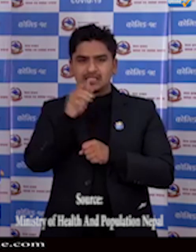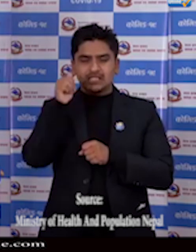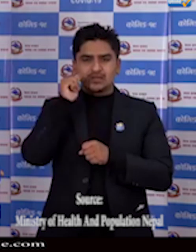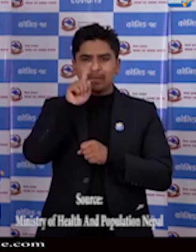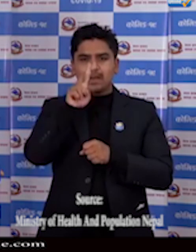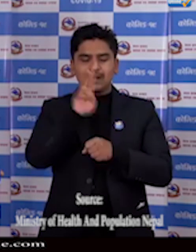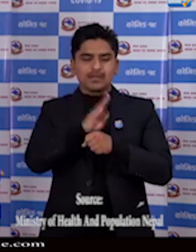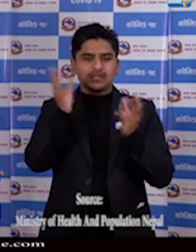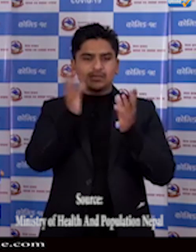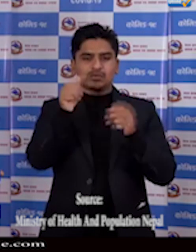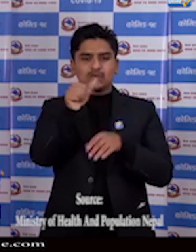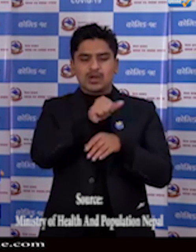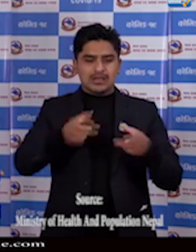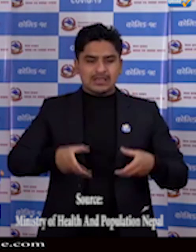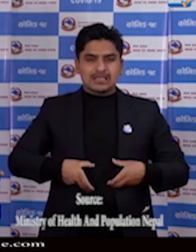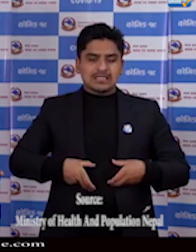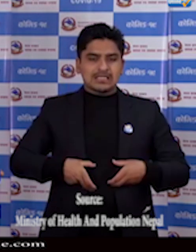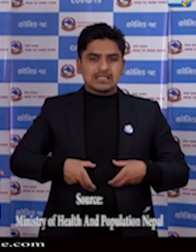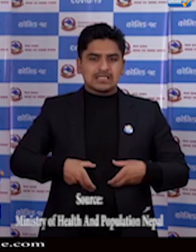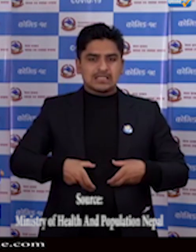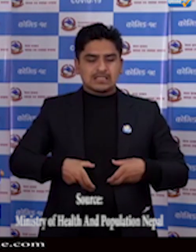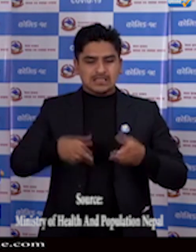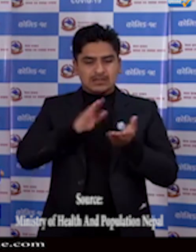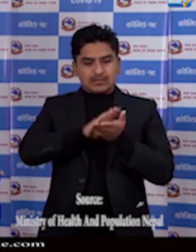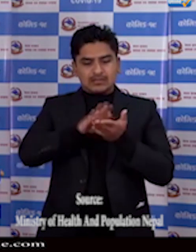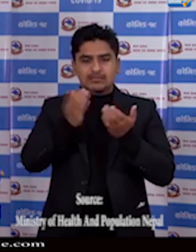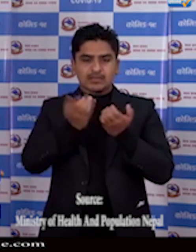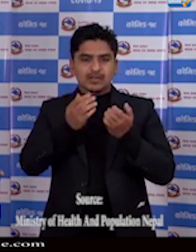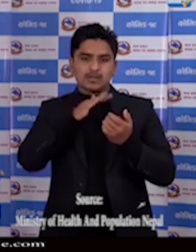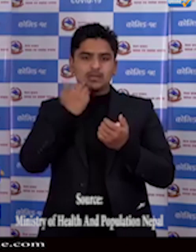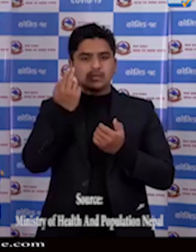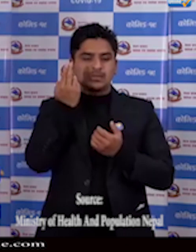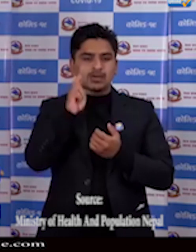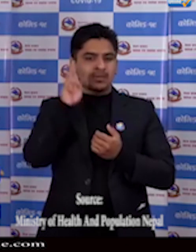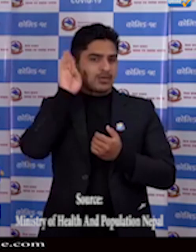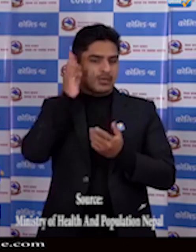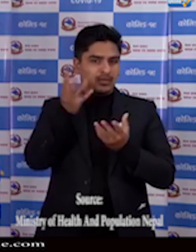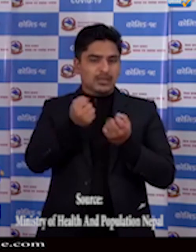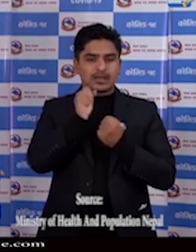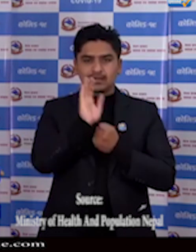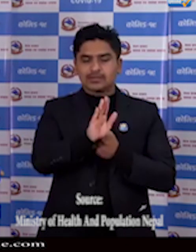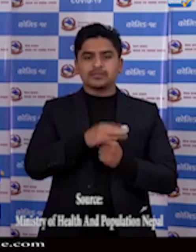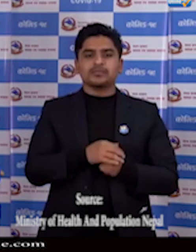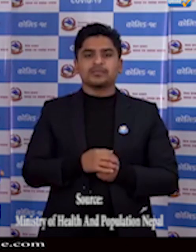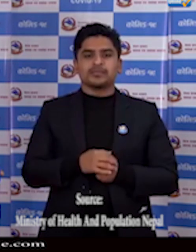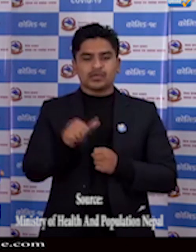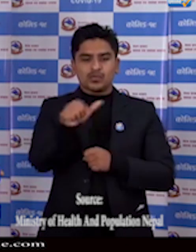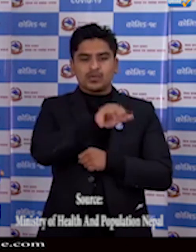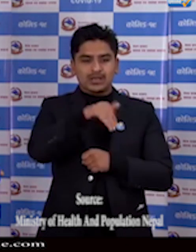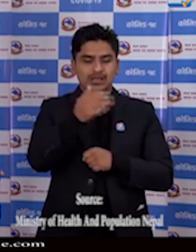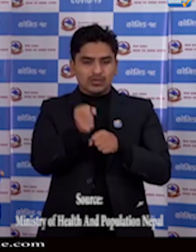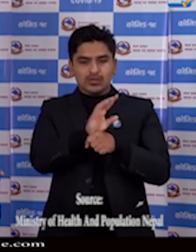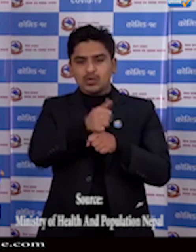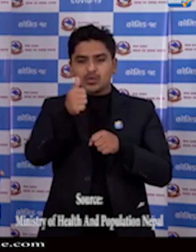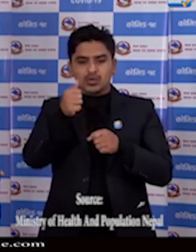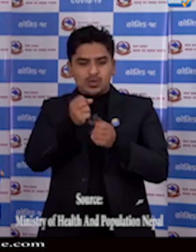12 बजे दिउँसो उहाँको डायलाइसिस गर्दै गर्दा मृत्यु भएको हामीले जानकारी पाएका छौँ। उहाँलाई कोभिडका